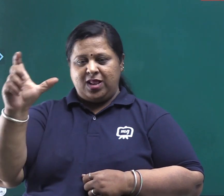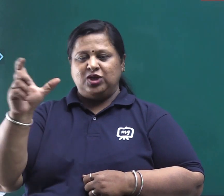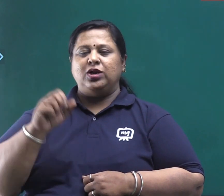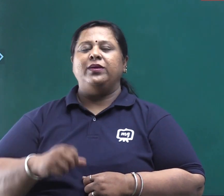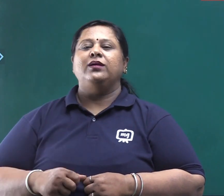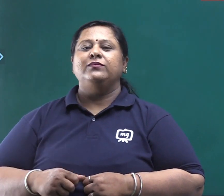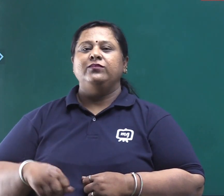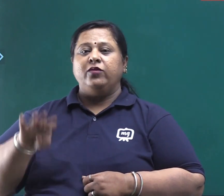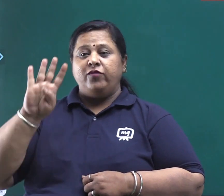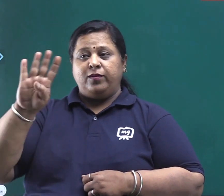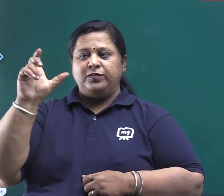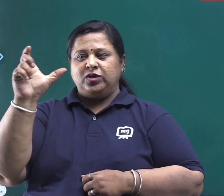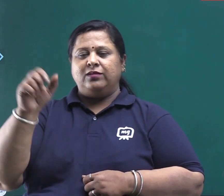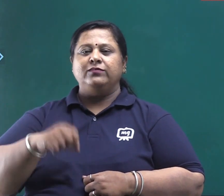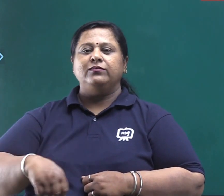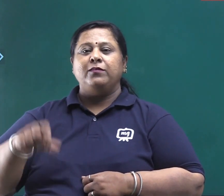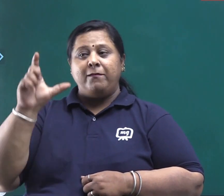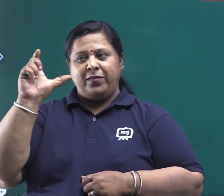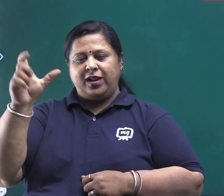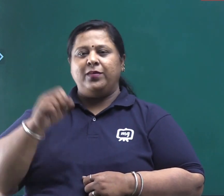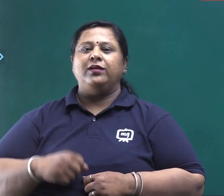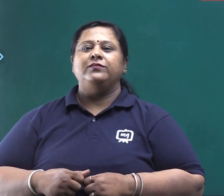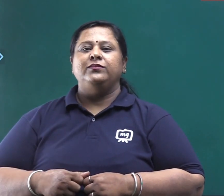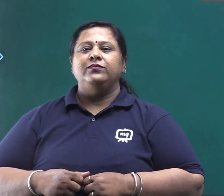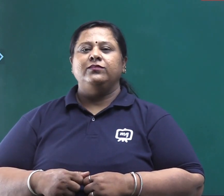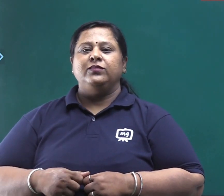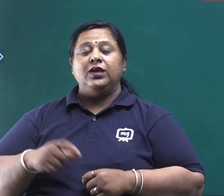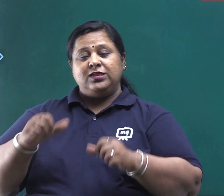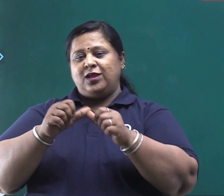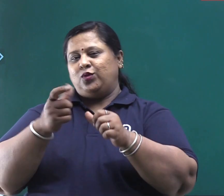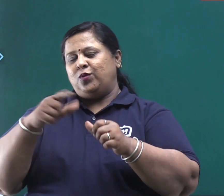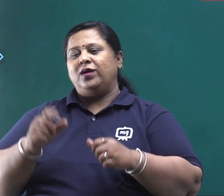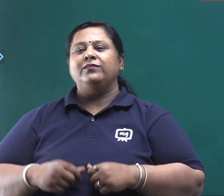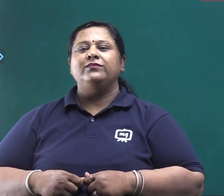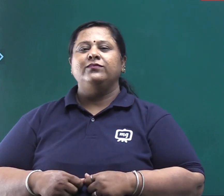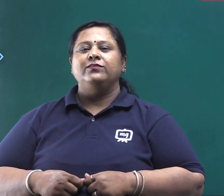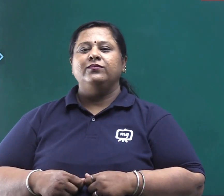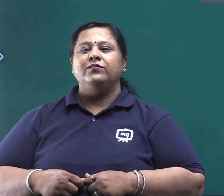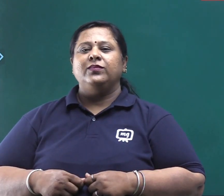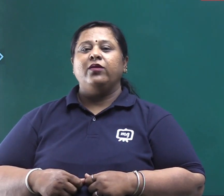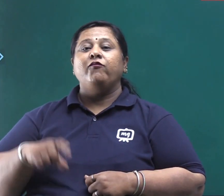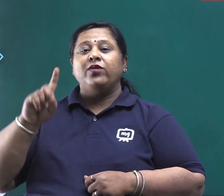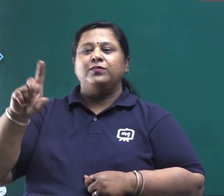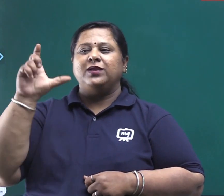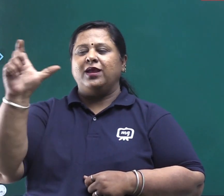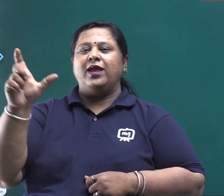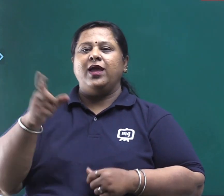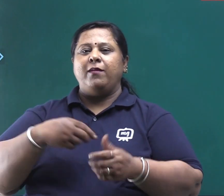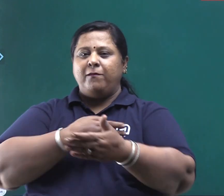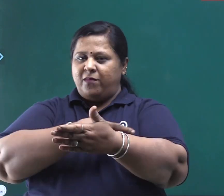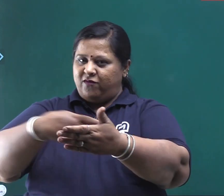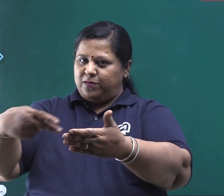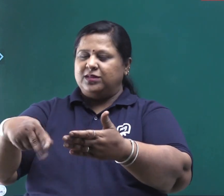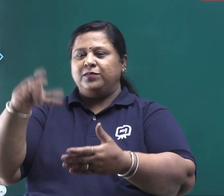बालकृष्ण शर्मा या विकल्प 4 मीराबाई। सही उत्तर होगा विकल्प संख्या 1 भवानी